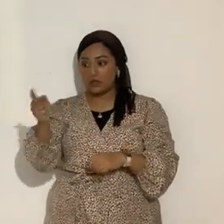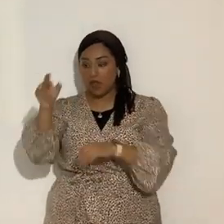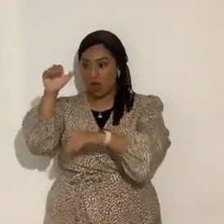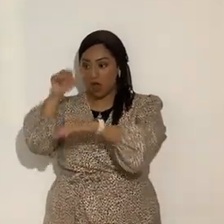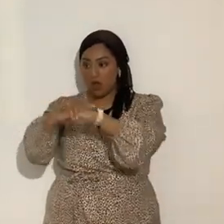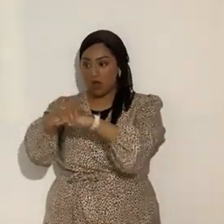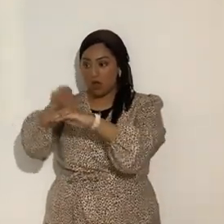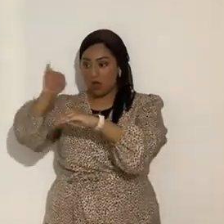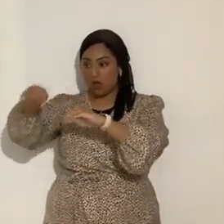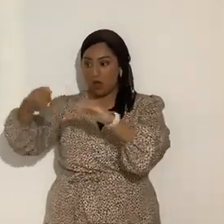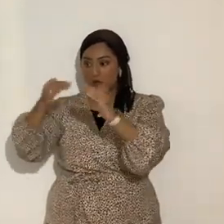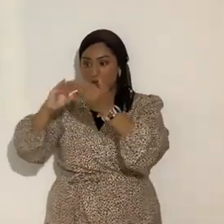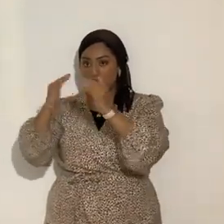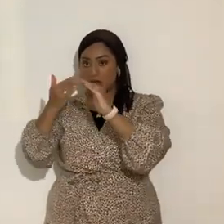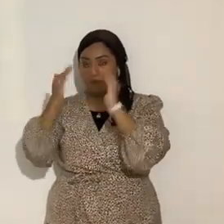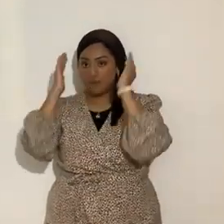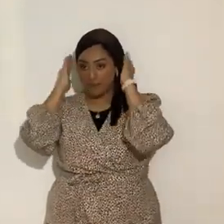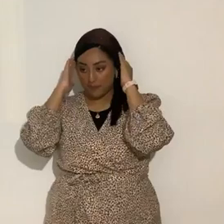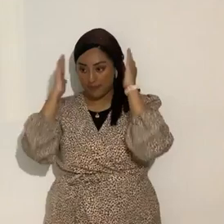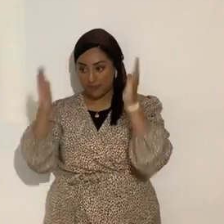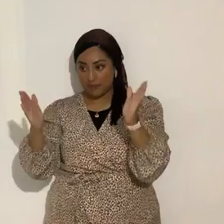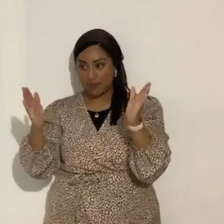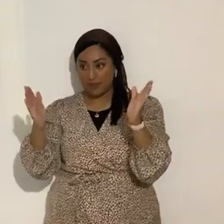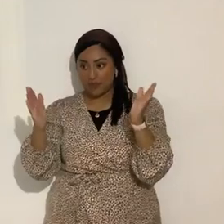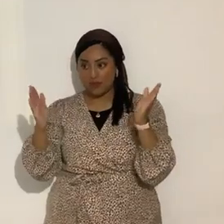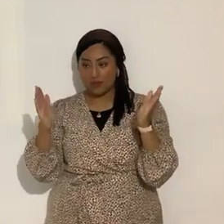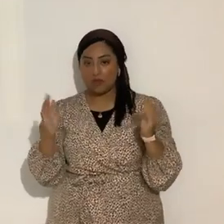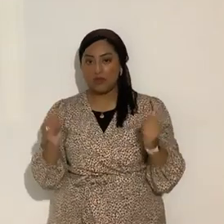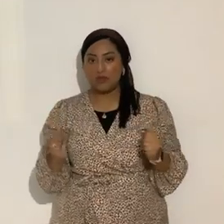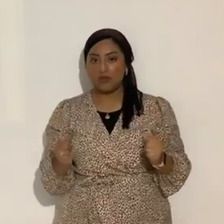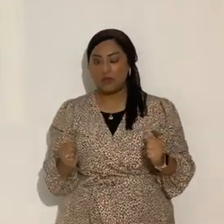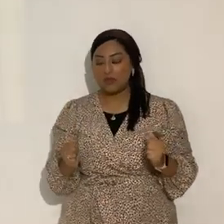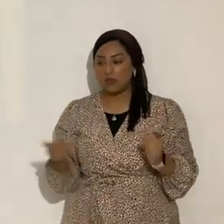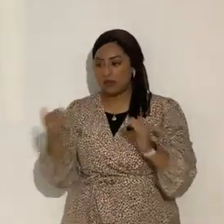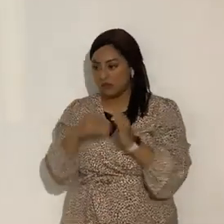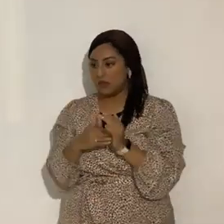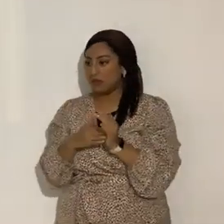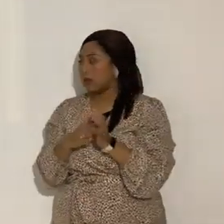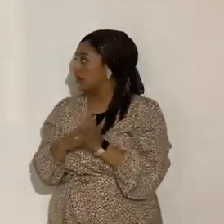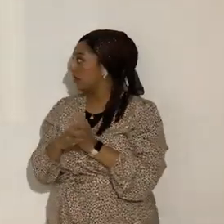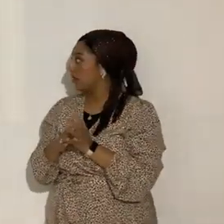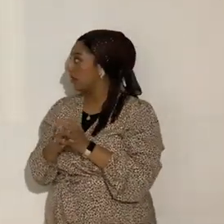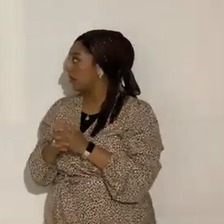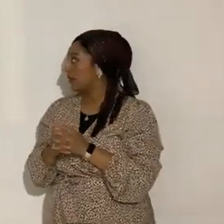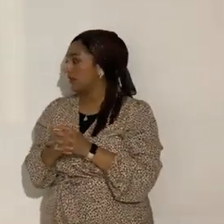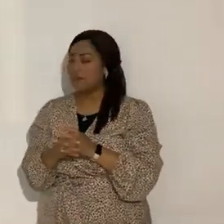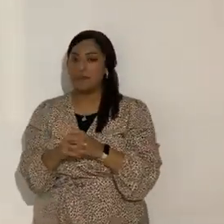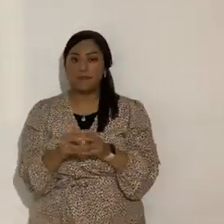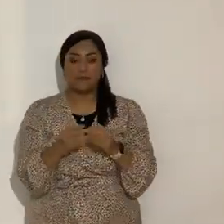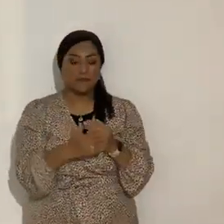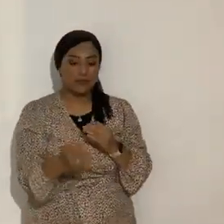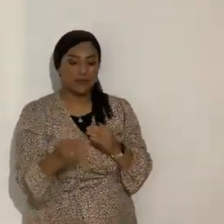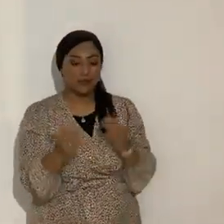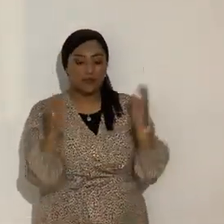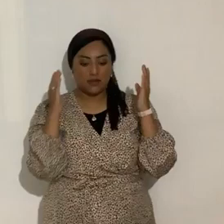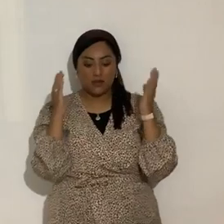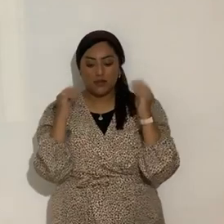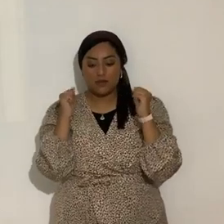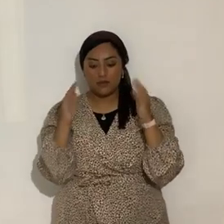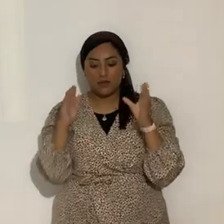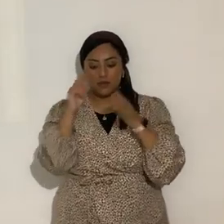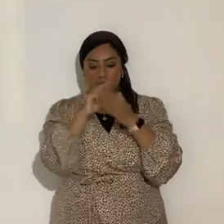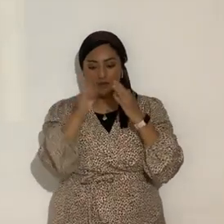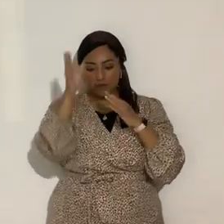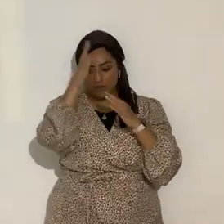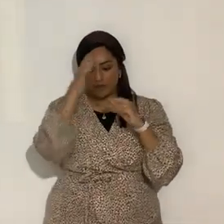sobre Jerusalén, ojo con eso. Seguimos entonces. Bendito es el abacados. Guardas a los santos y a los